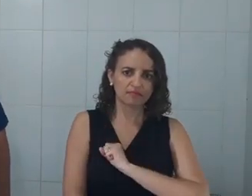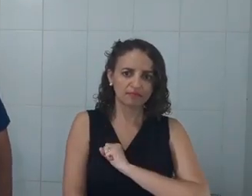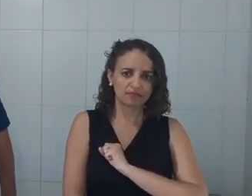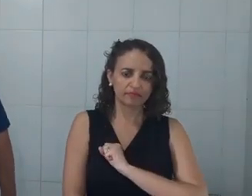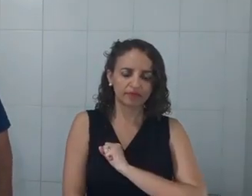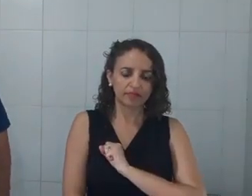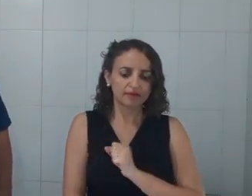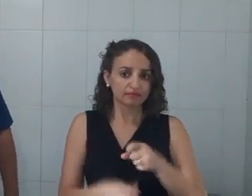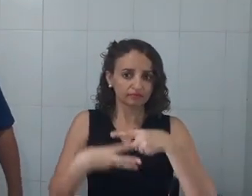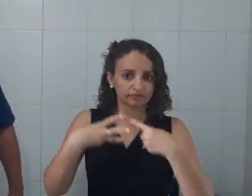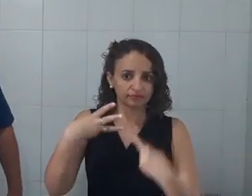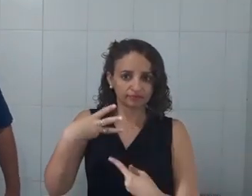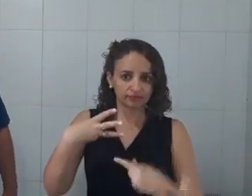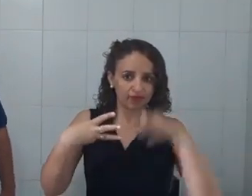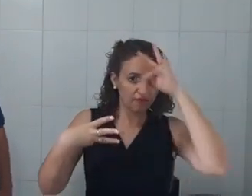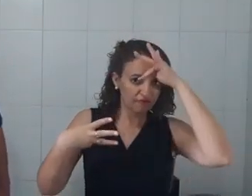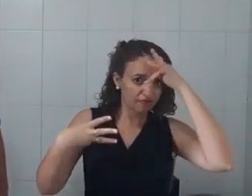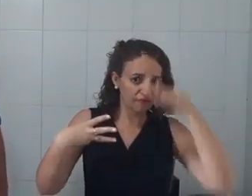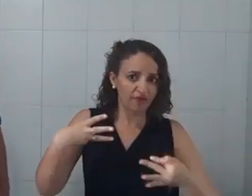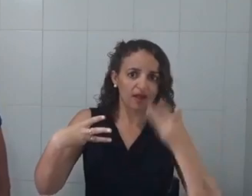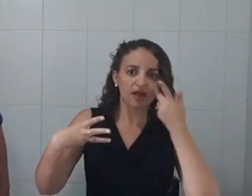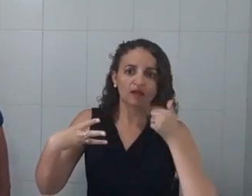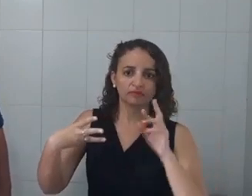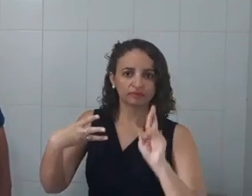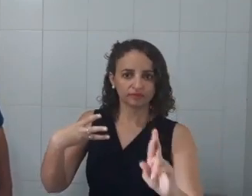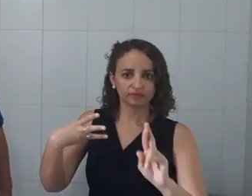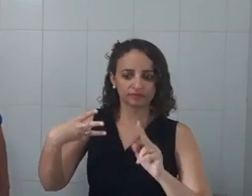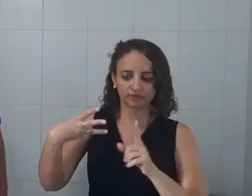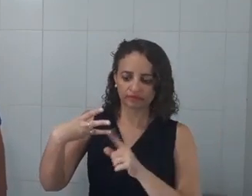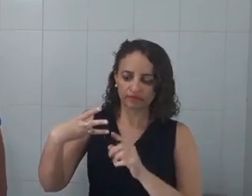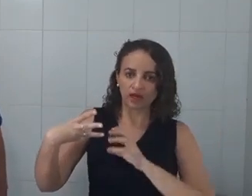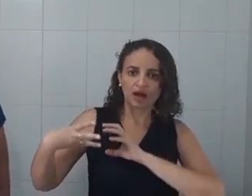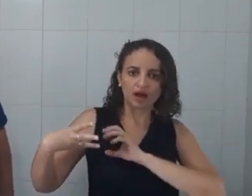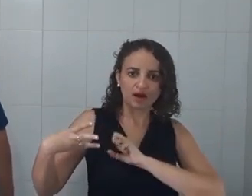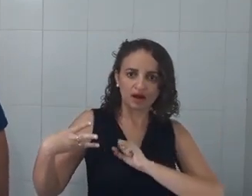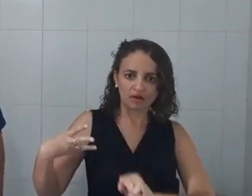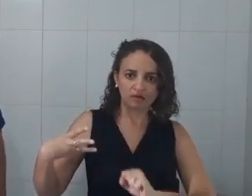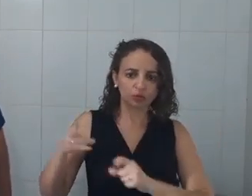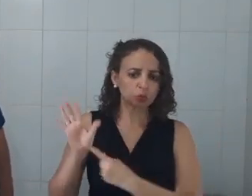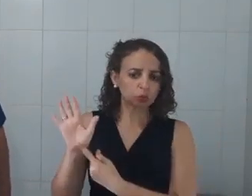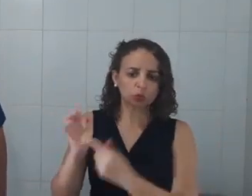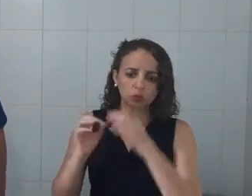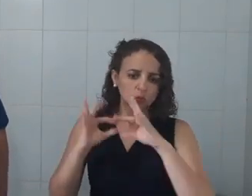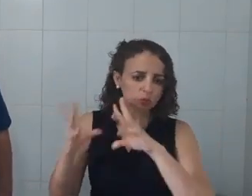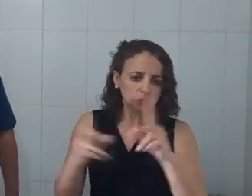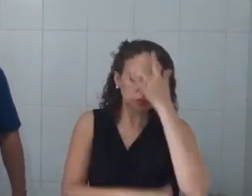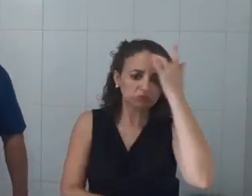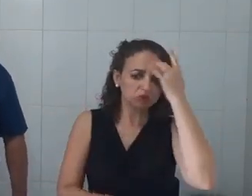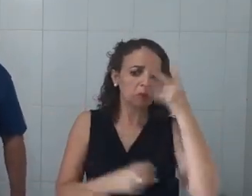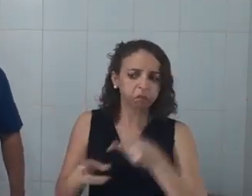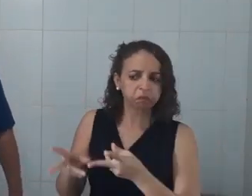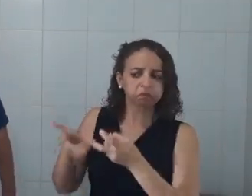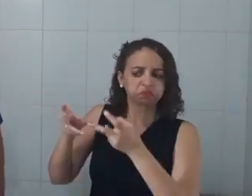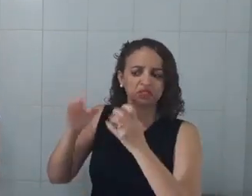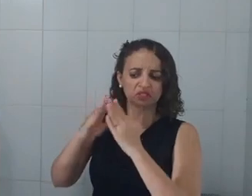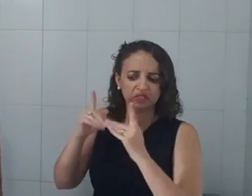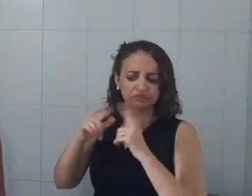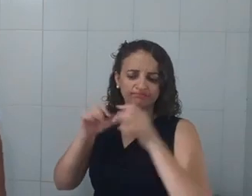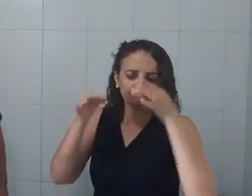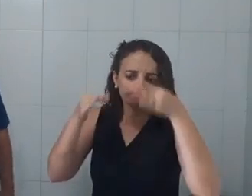esperança e amor devem ser aspectos que todos podem ver numa igreja ideal. Fé em